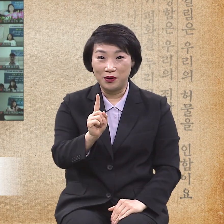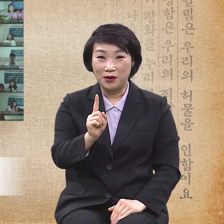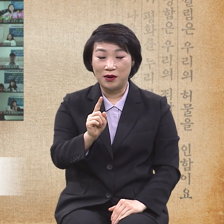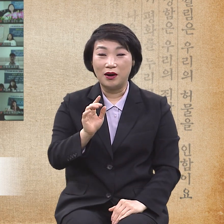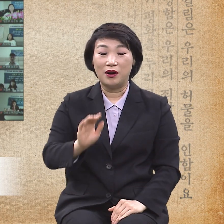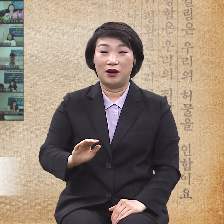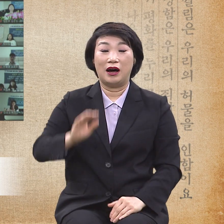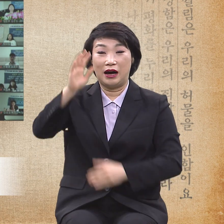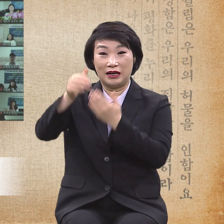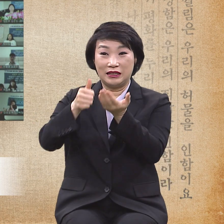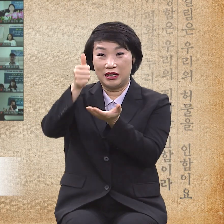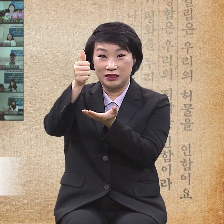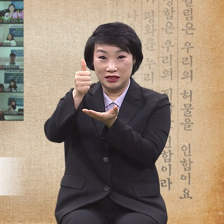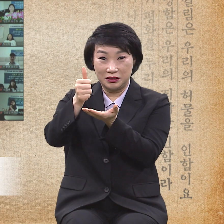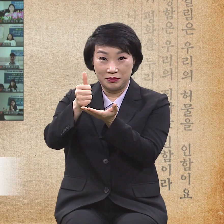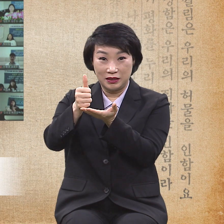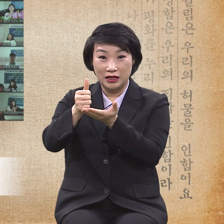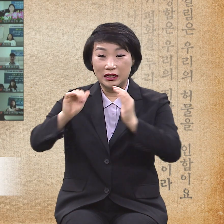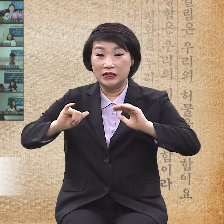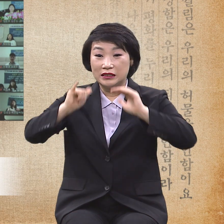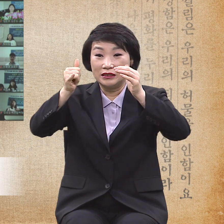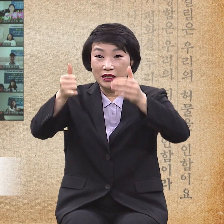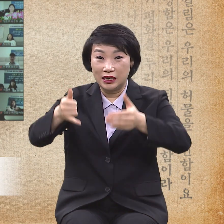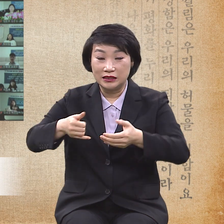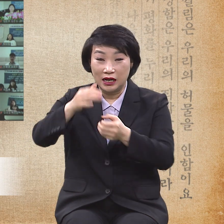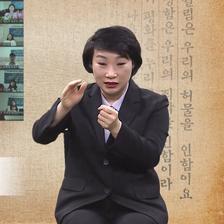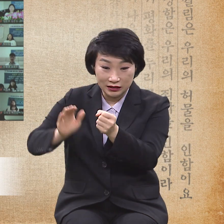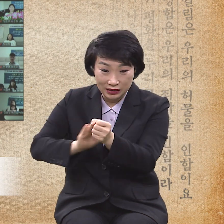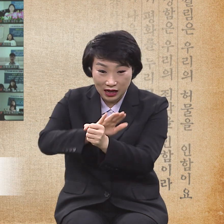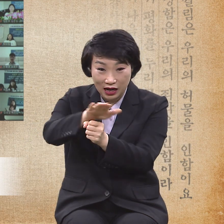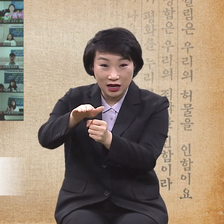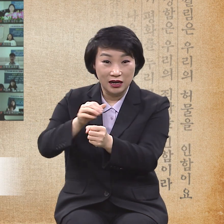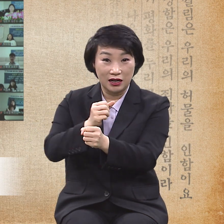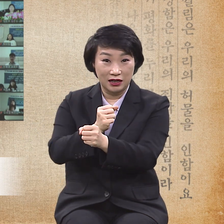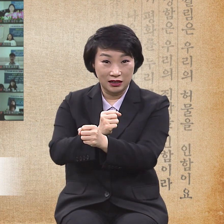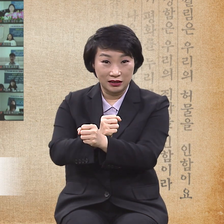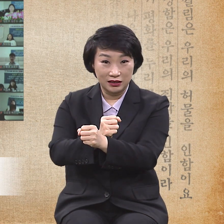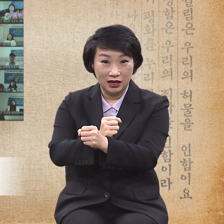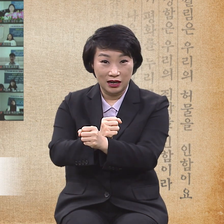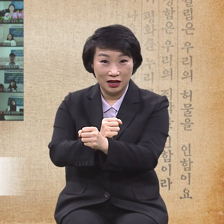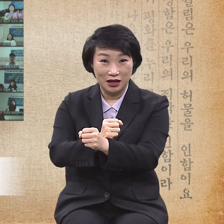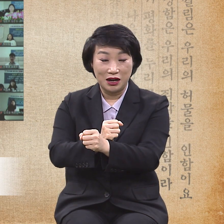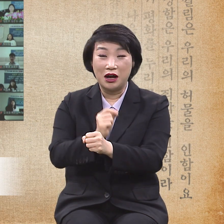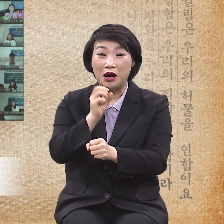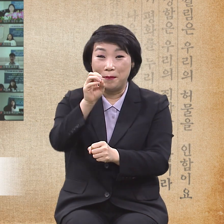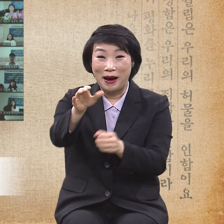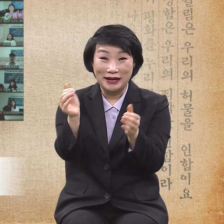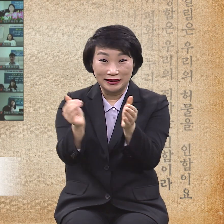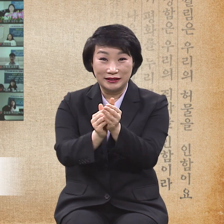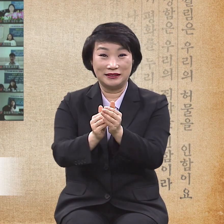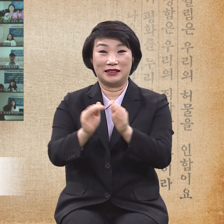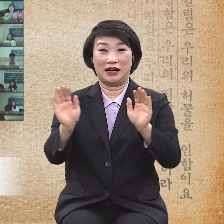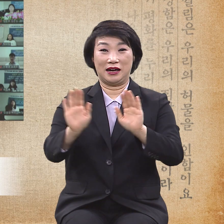하나님이 세상을 사랑하셨다. 말로만